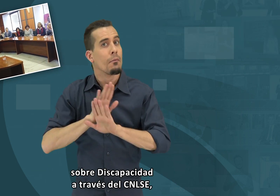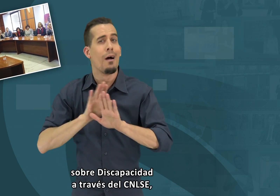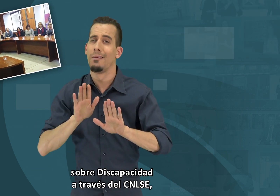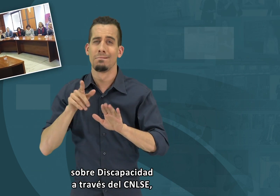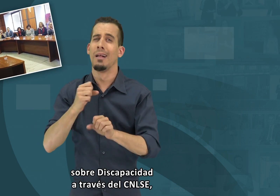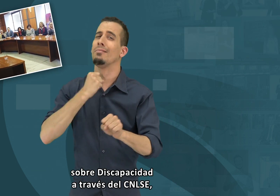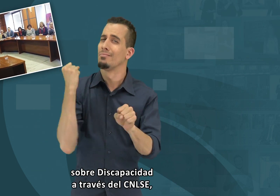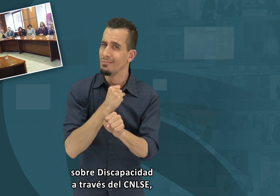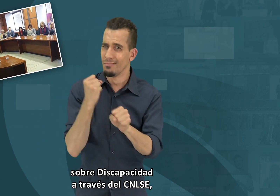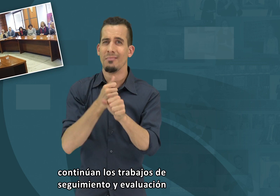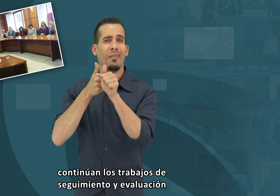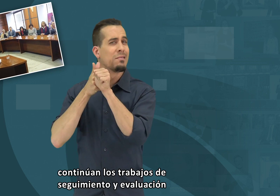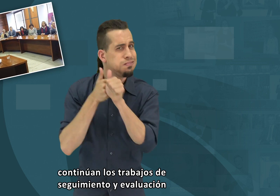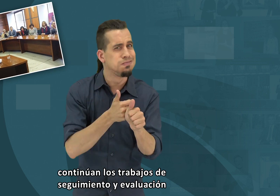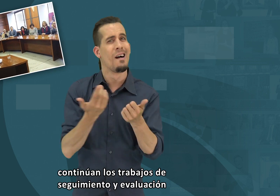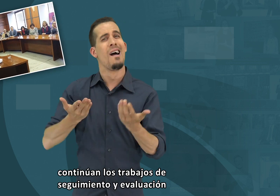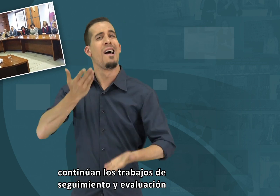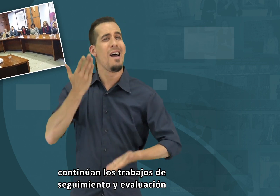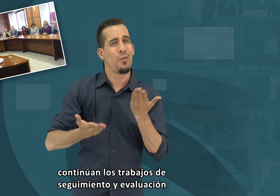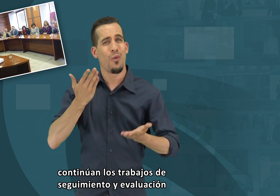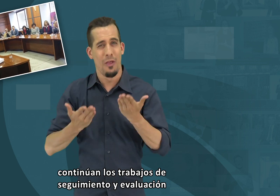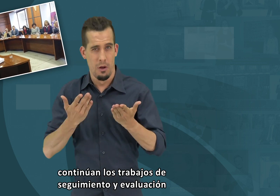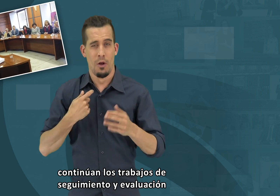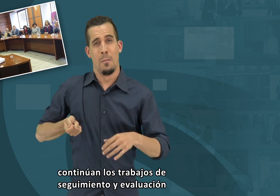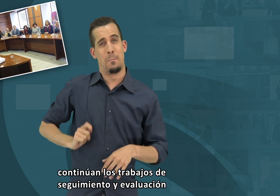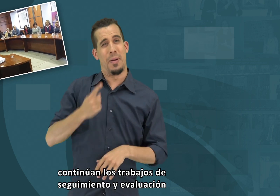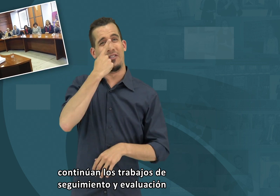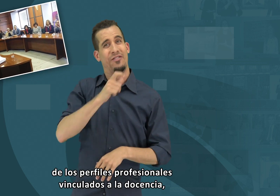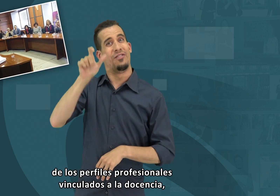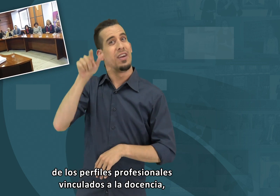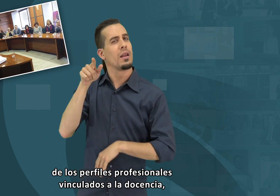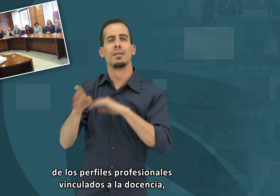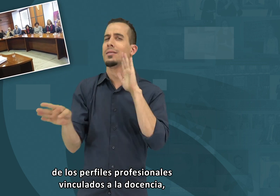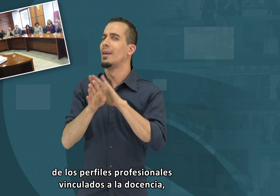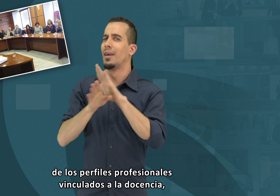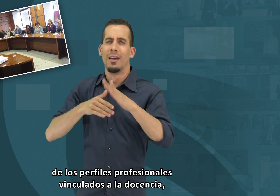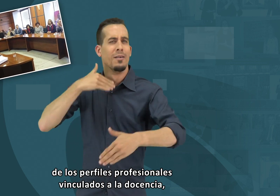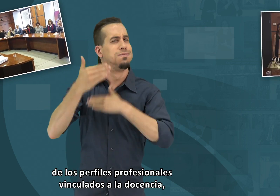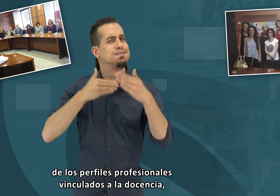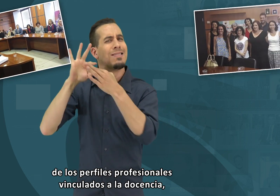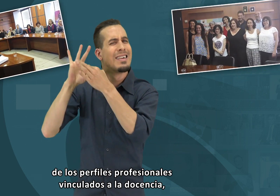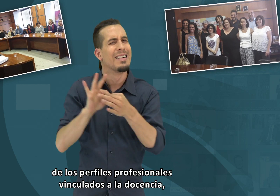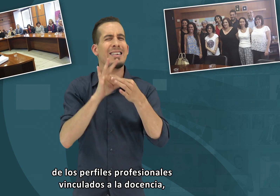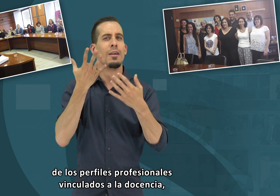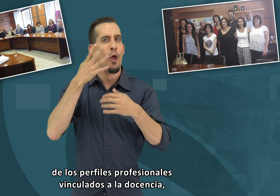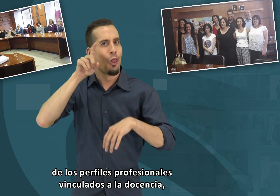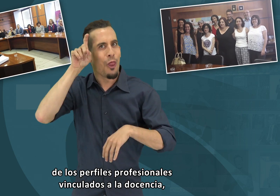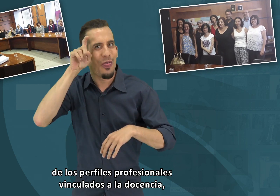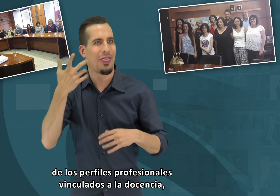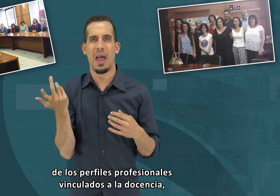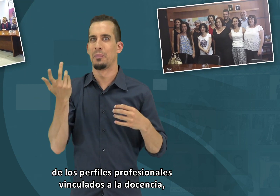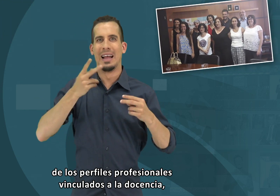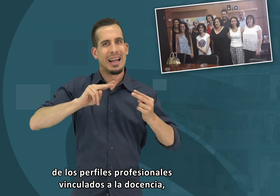CENELSE, continúan los trabajos de seguimiento y evaluación de los perfiles profesionales vinculados a